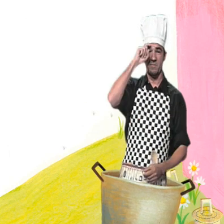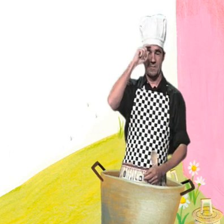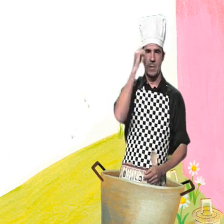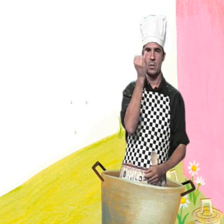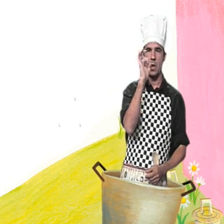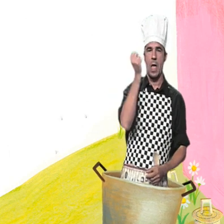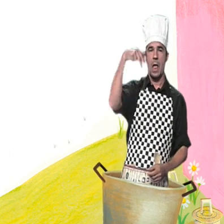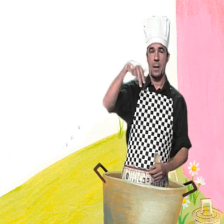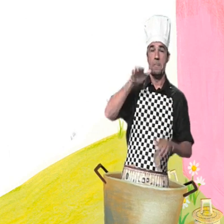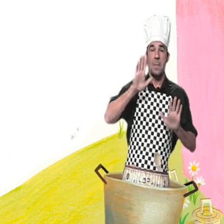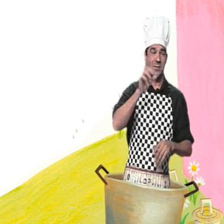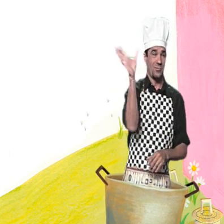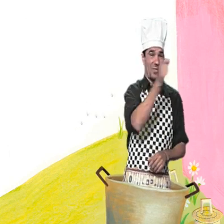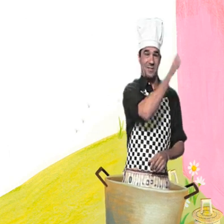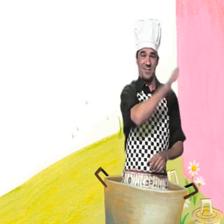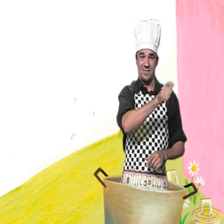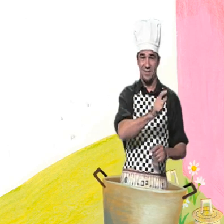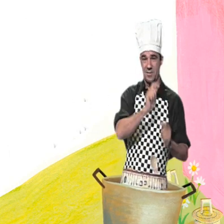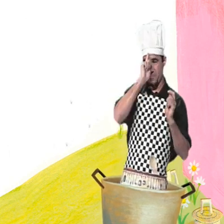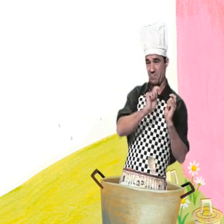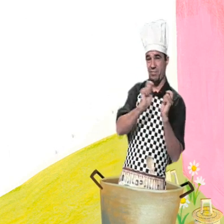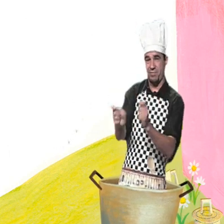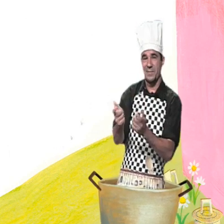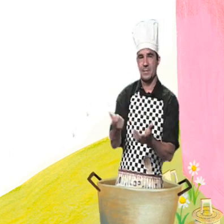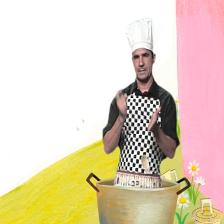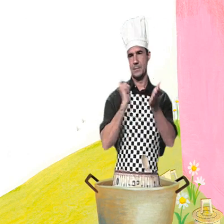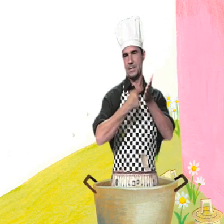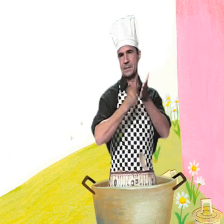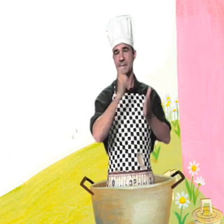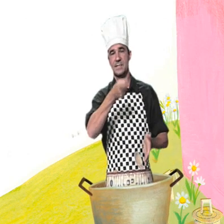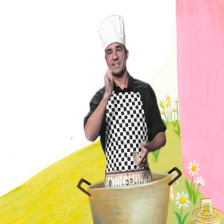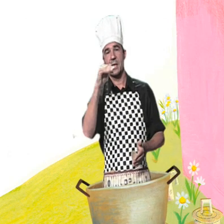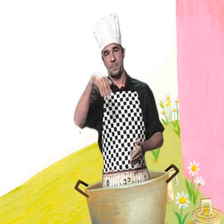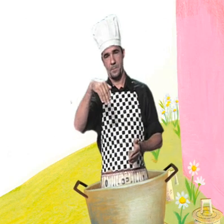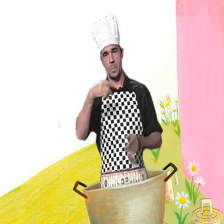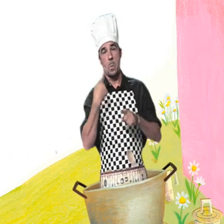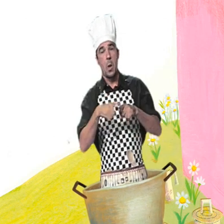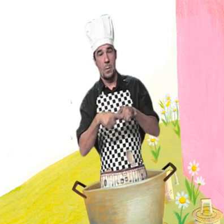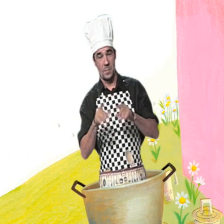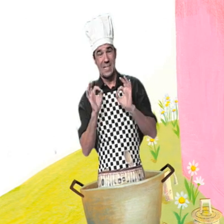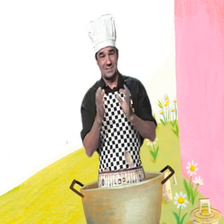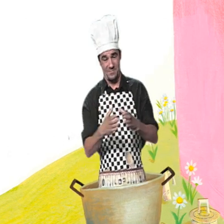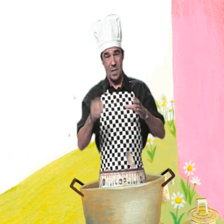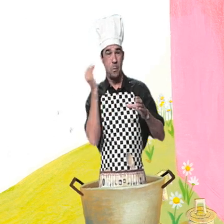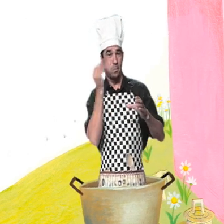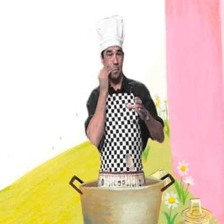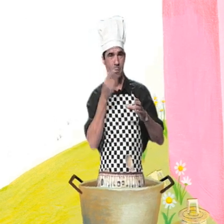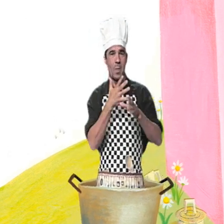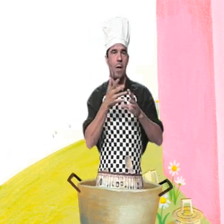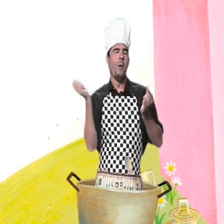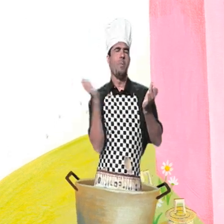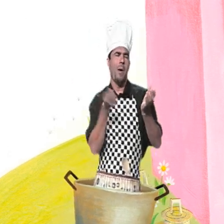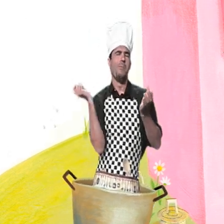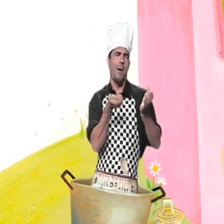Es deia Joan, però tothom li deia Xim, perquè quan picava les olles de joguina se sentia